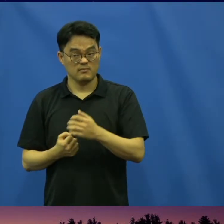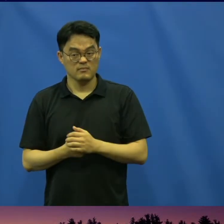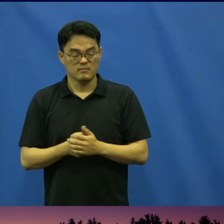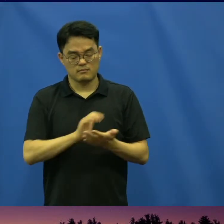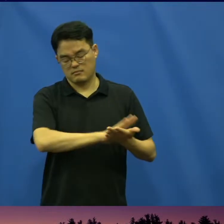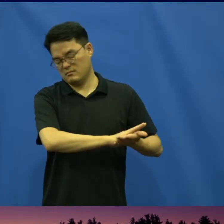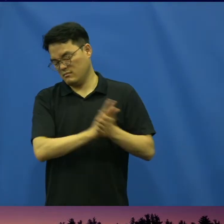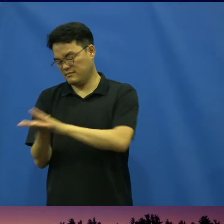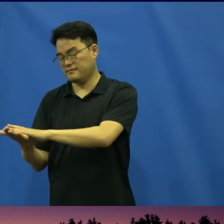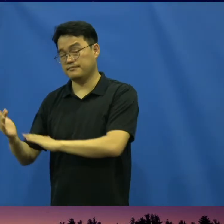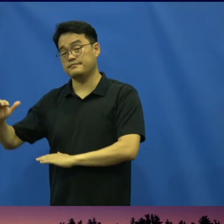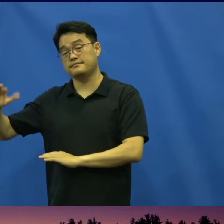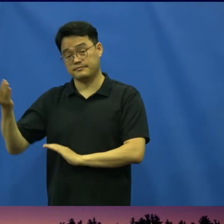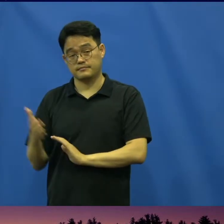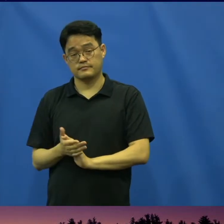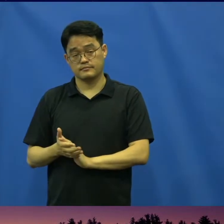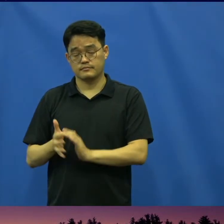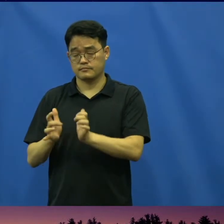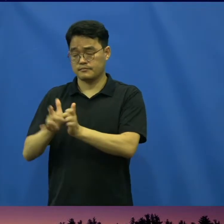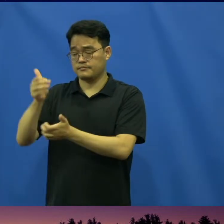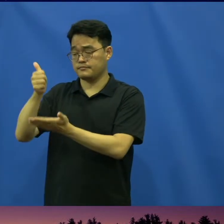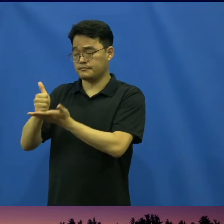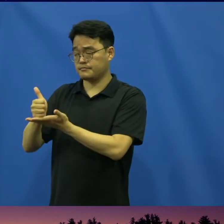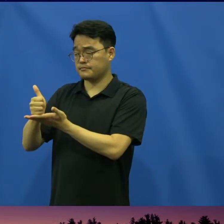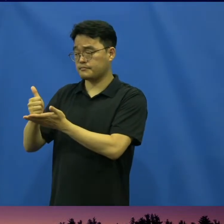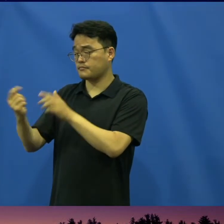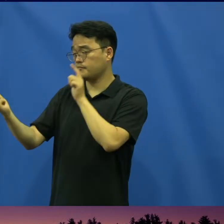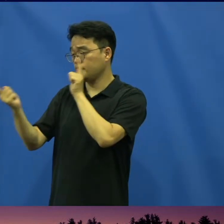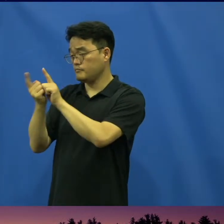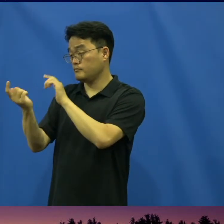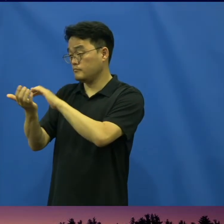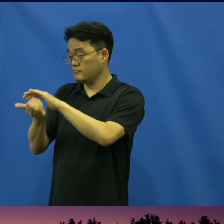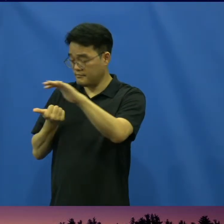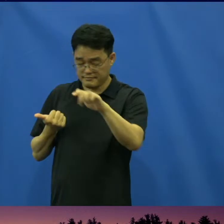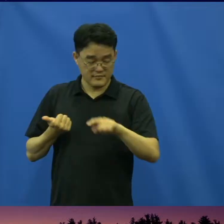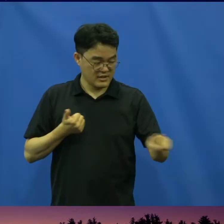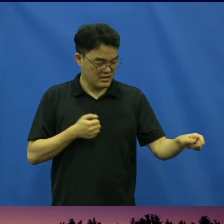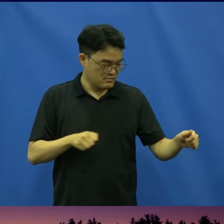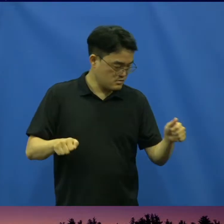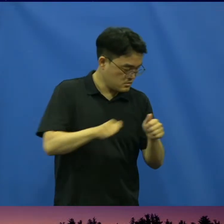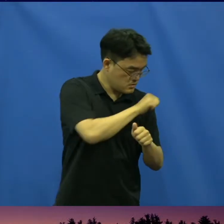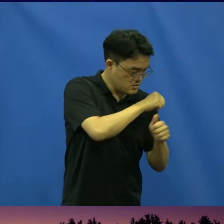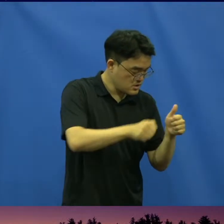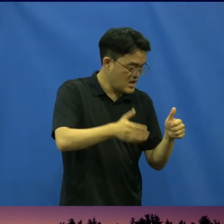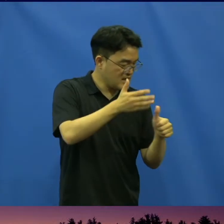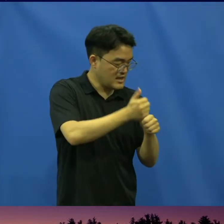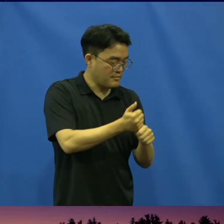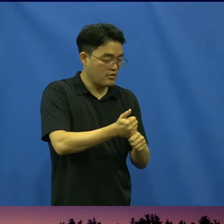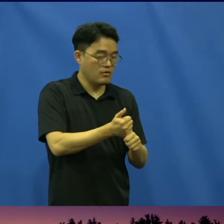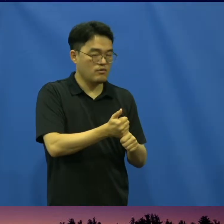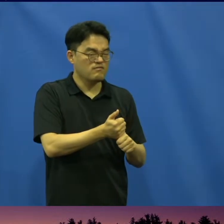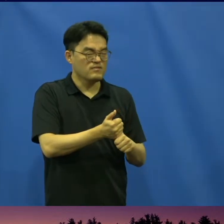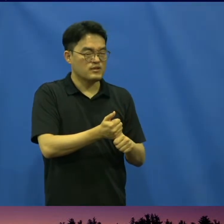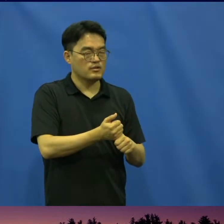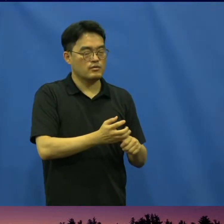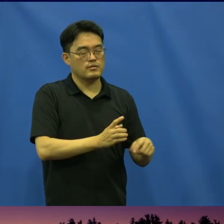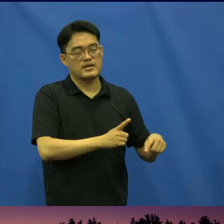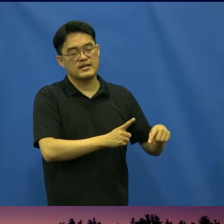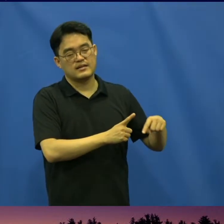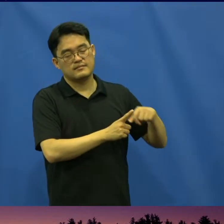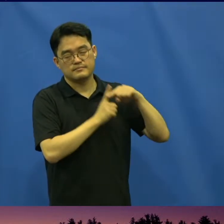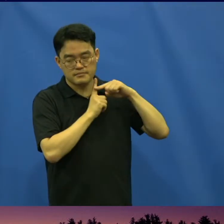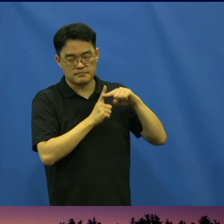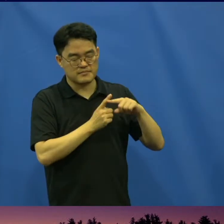그리스도를 발견하기 이전에 그의 삶을 얼마나 낭비적 삶을 살고 얼마나 폭력적이냐는 거예요. 얼마나 낭비를 했느냐는 거예요.